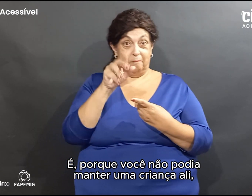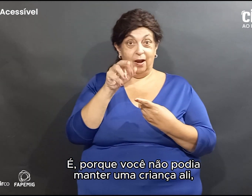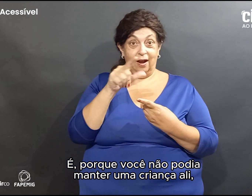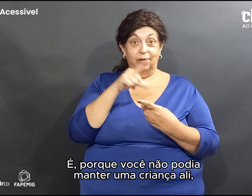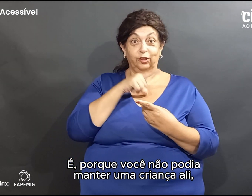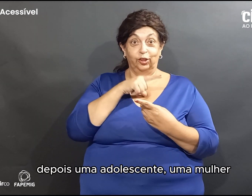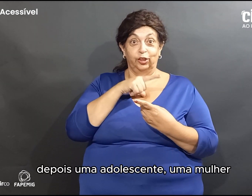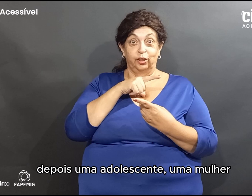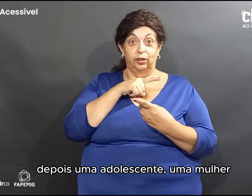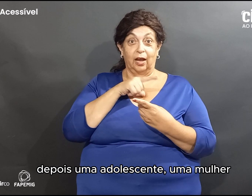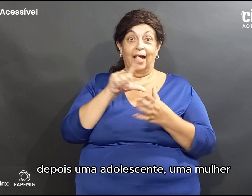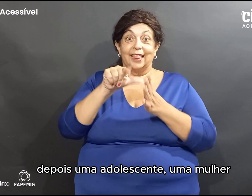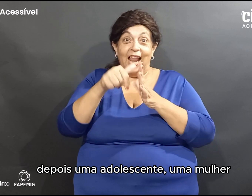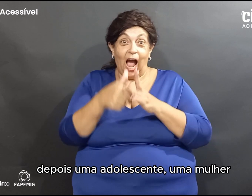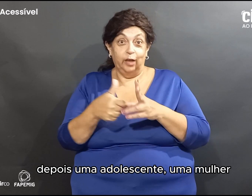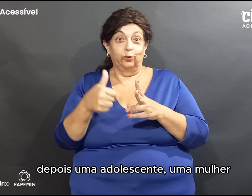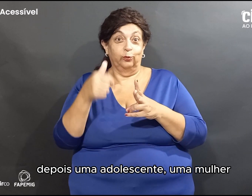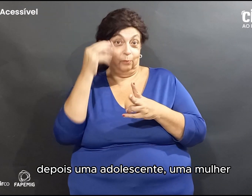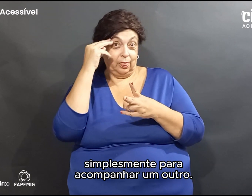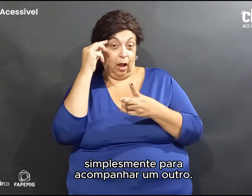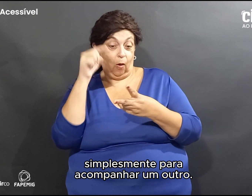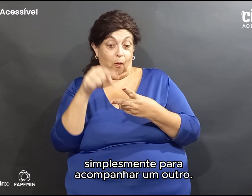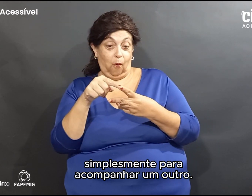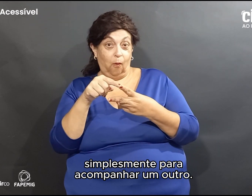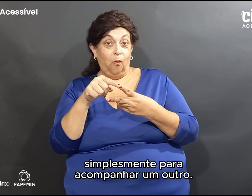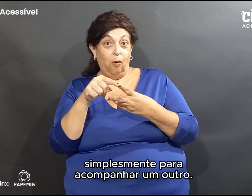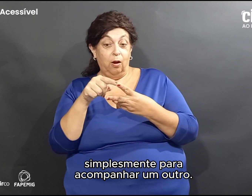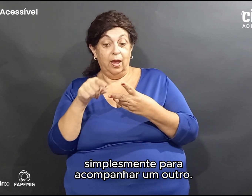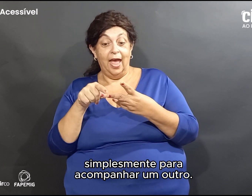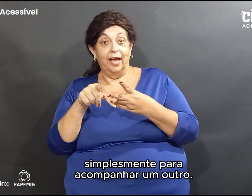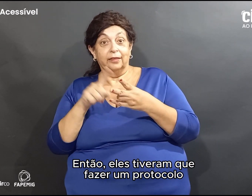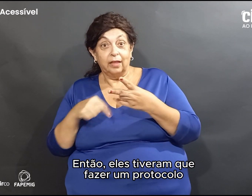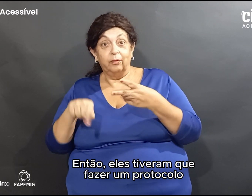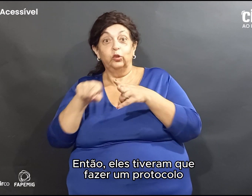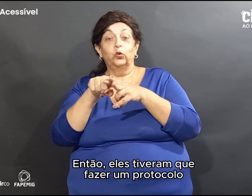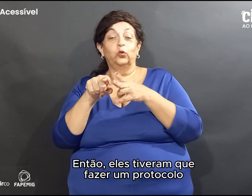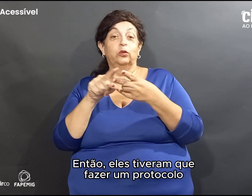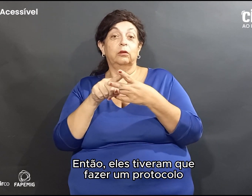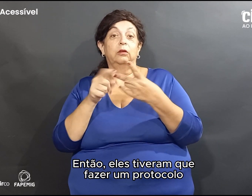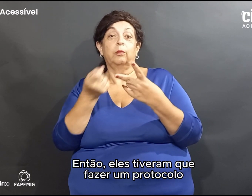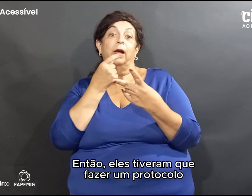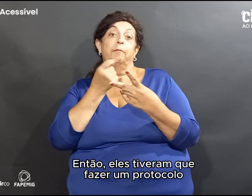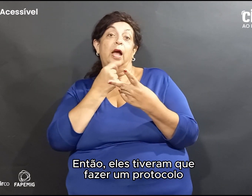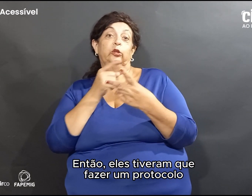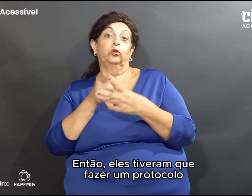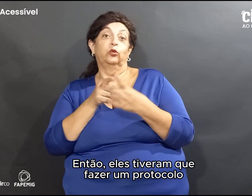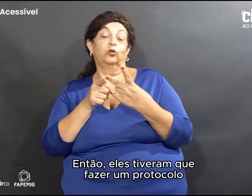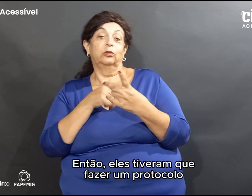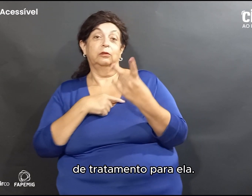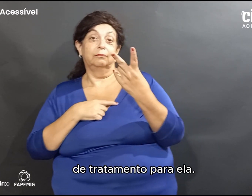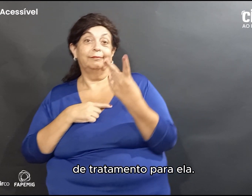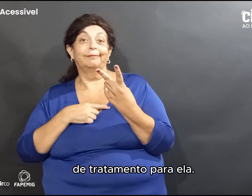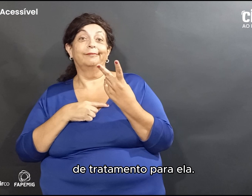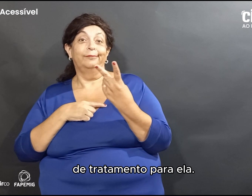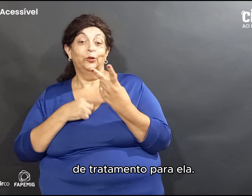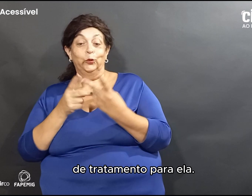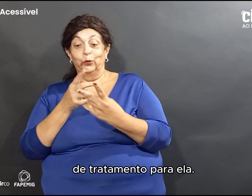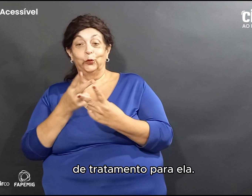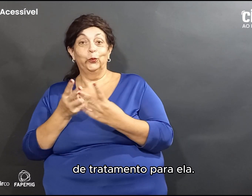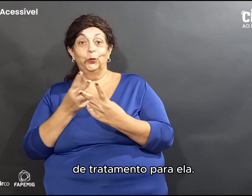criança ali, depois uma adolescente, uma mulher, simplesmente para acompanhar um outro. Então, eles tiveram que fazer um protocolo ali, de tratamento para